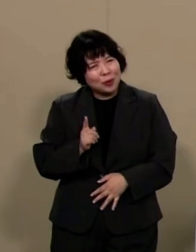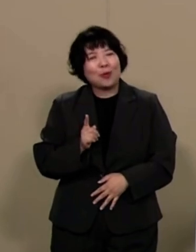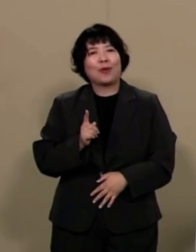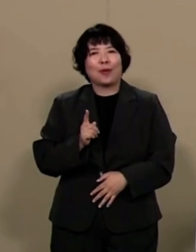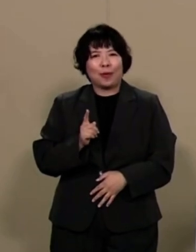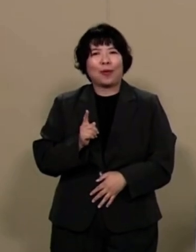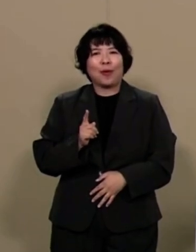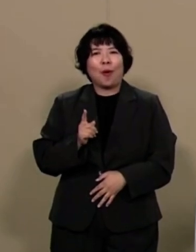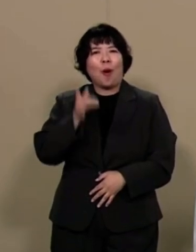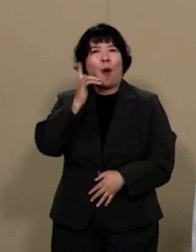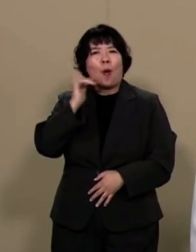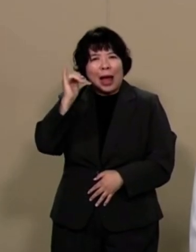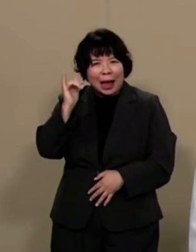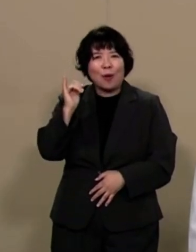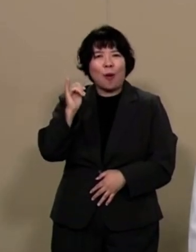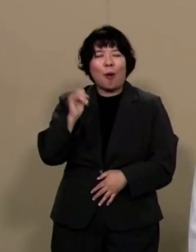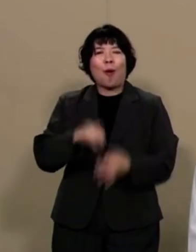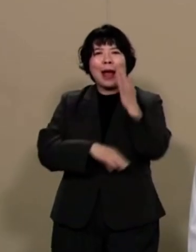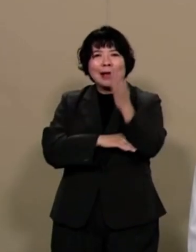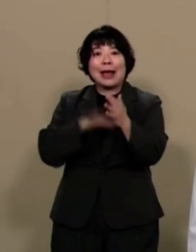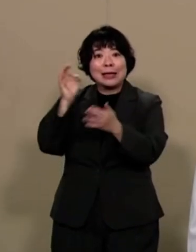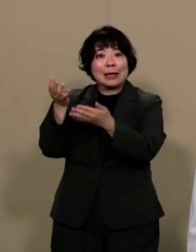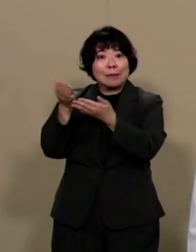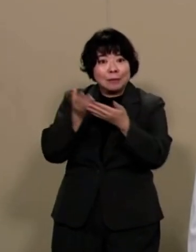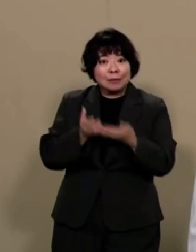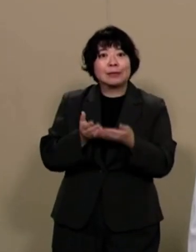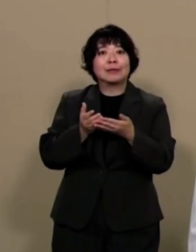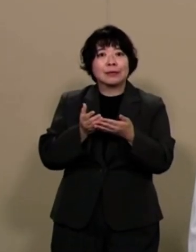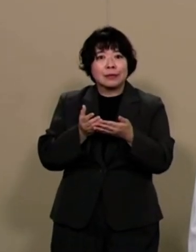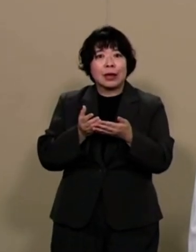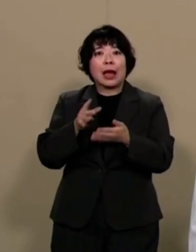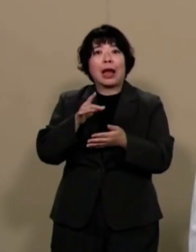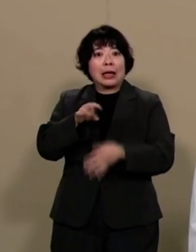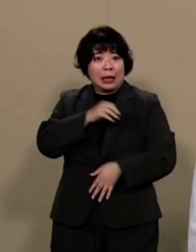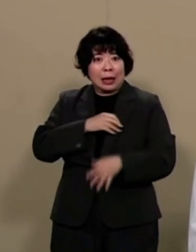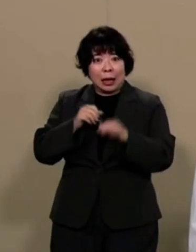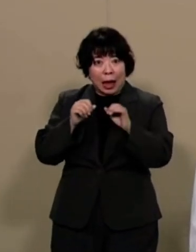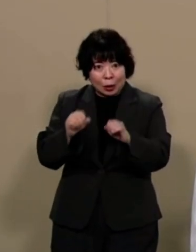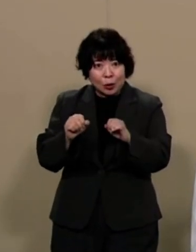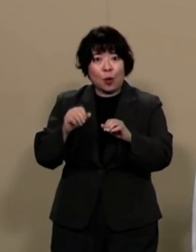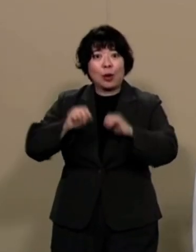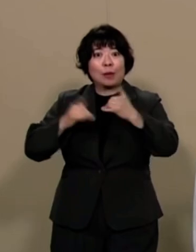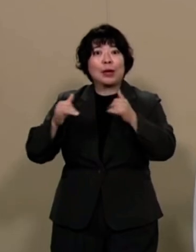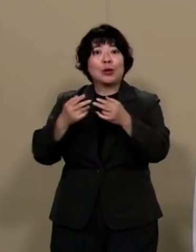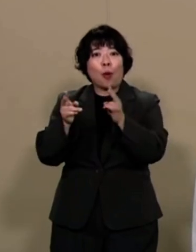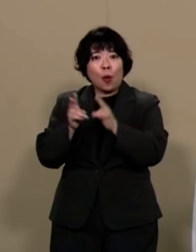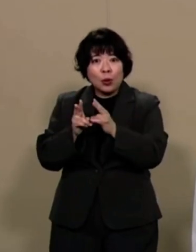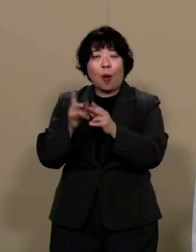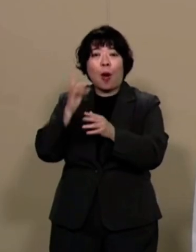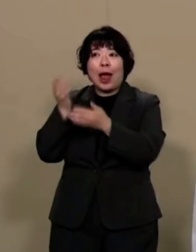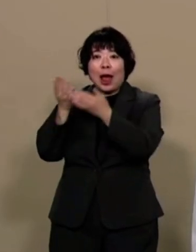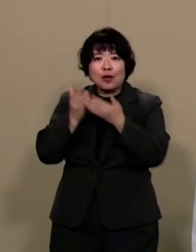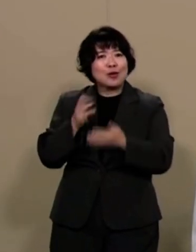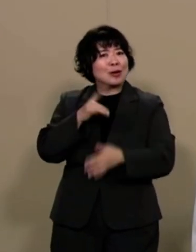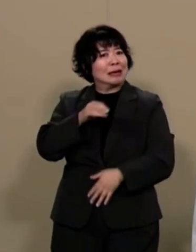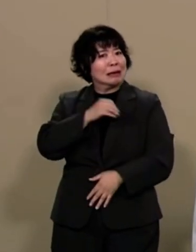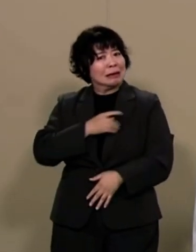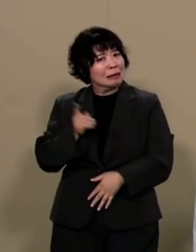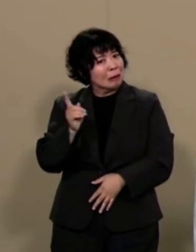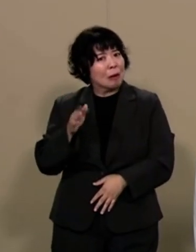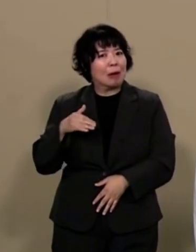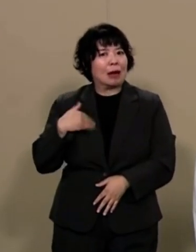は親の政治資金を引き継いで議員になっている自民党の接収議員にはなかなか